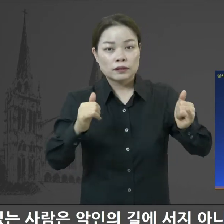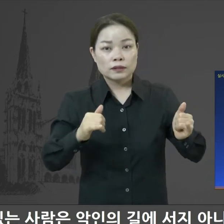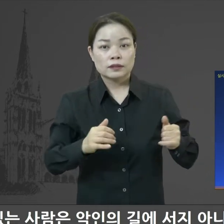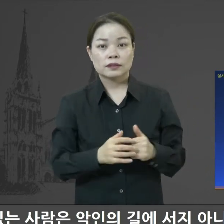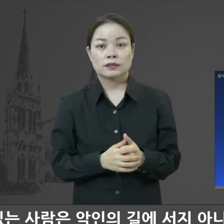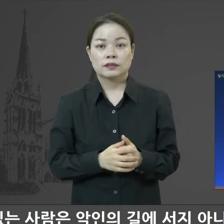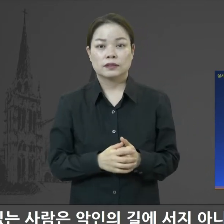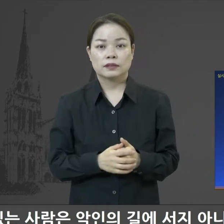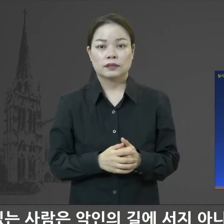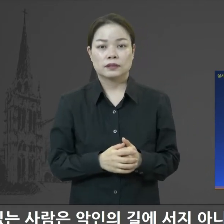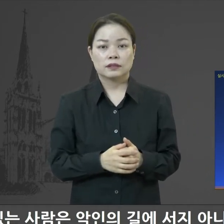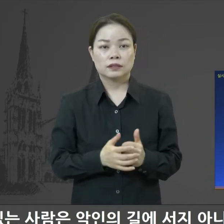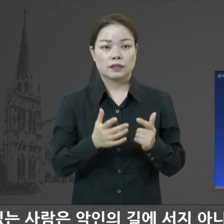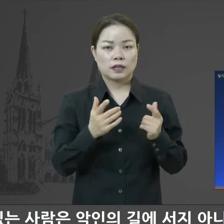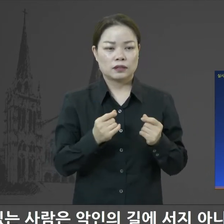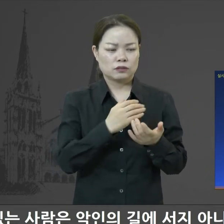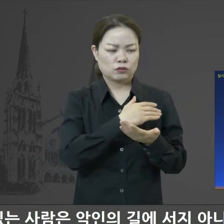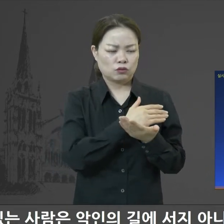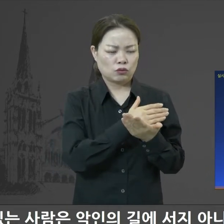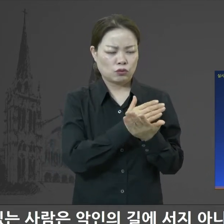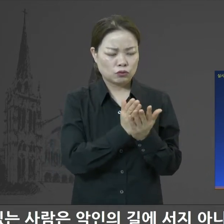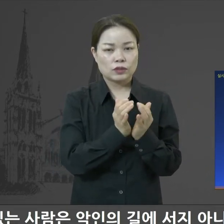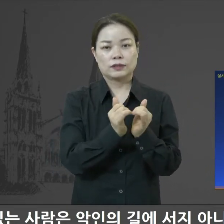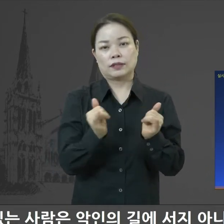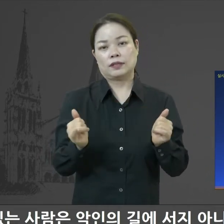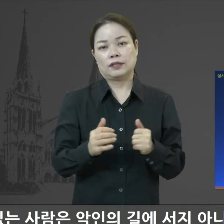사실은 같은 종류의 사람을 말하고